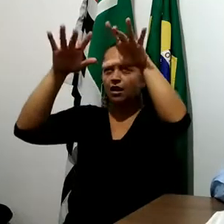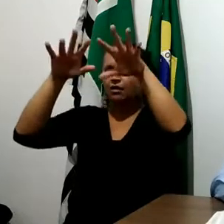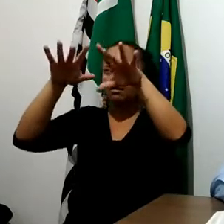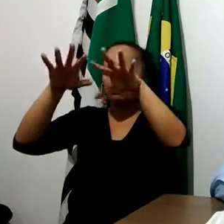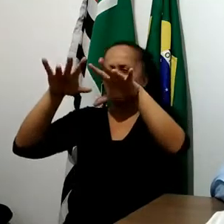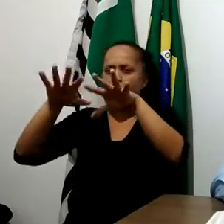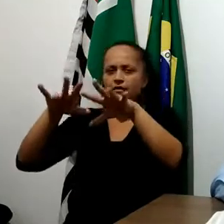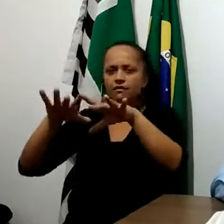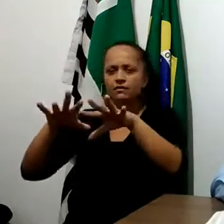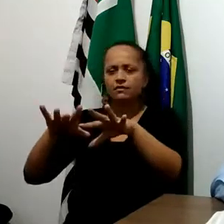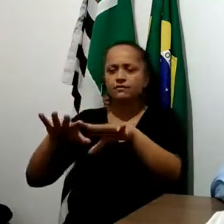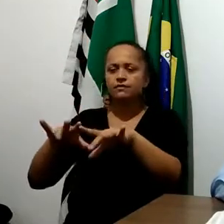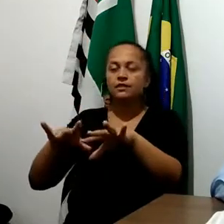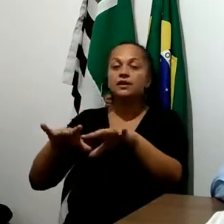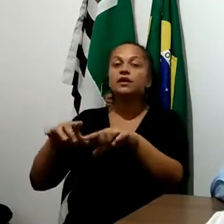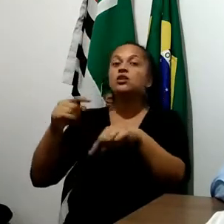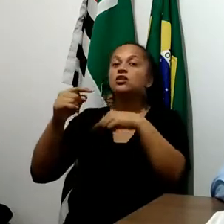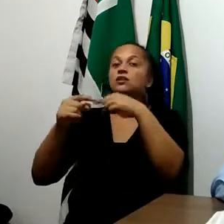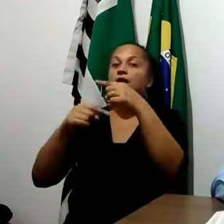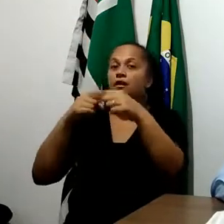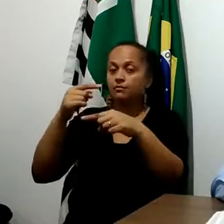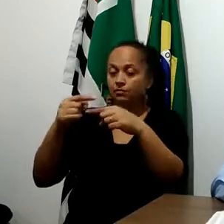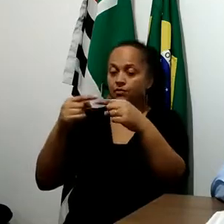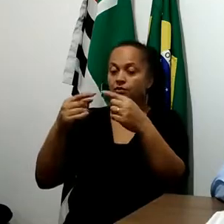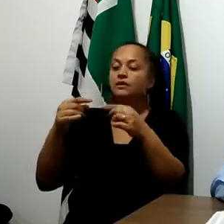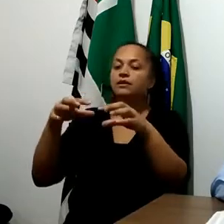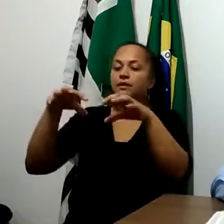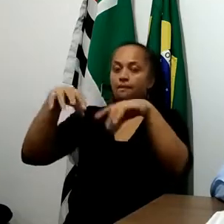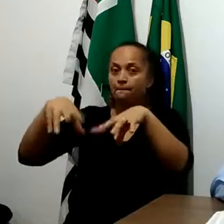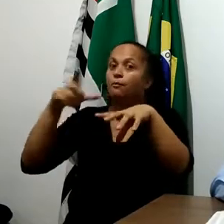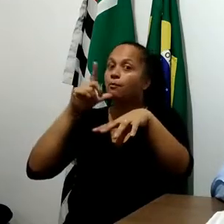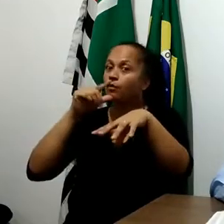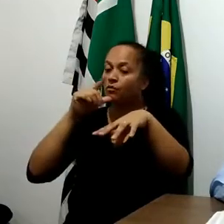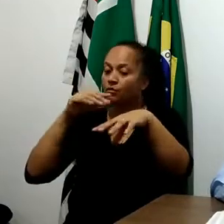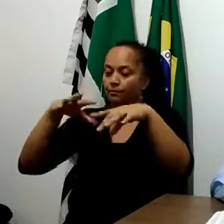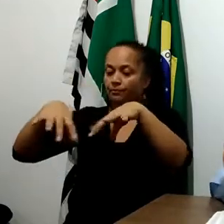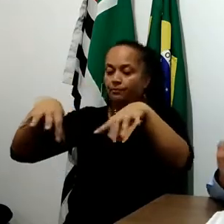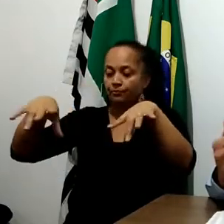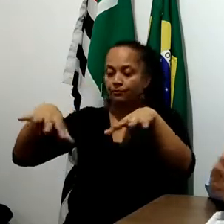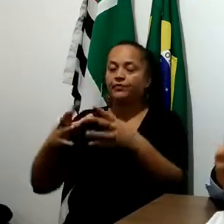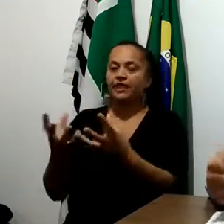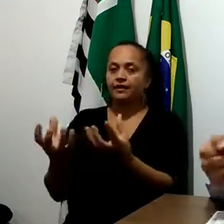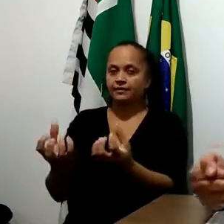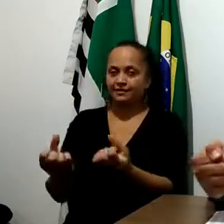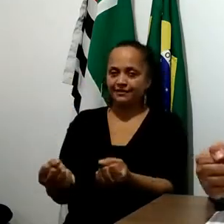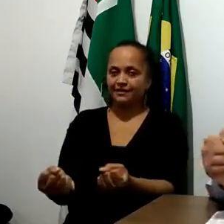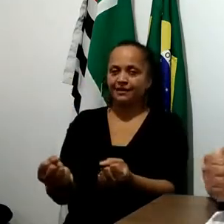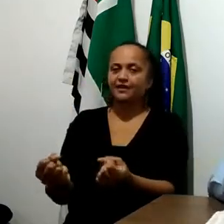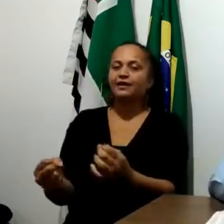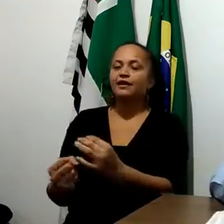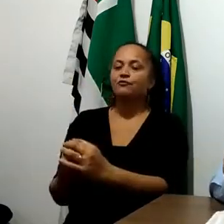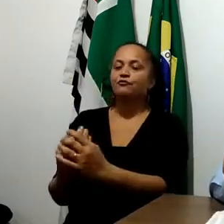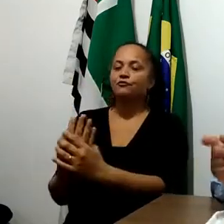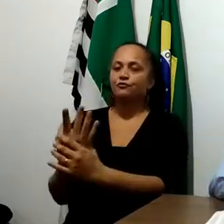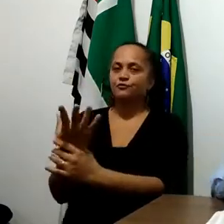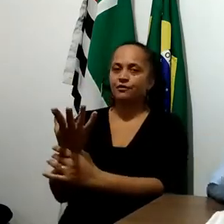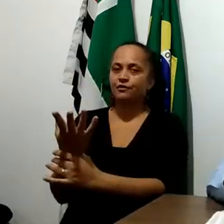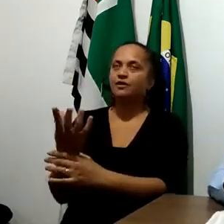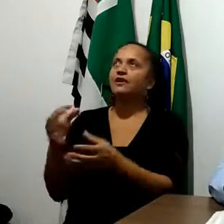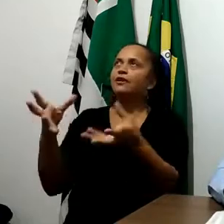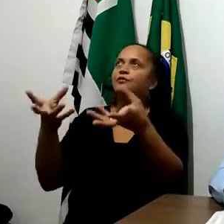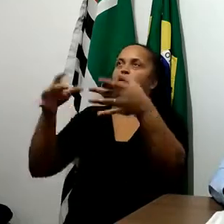não volta, antes que reguem a terra e faça produzir, assim é a palavra que sair da minha boca, ela